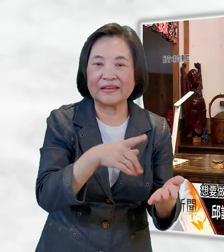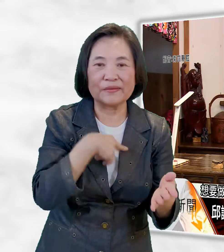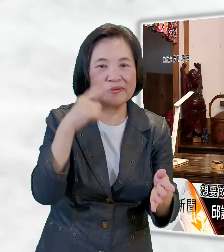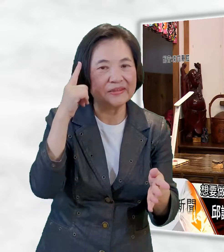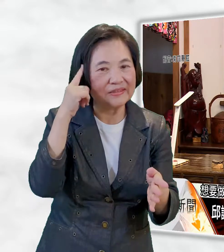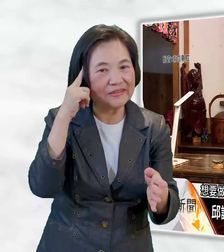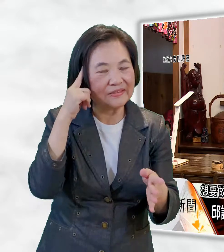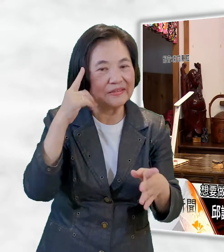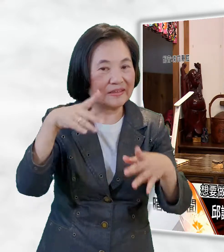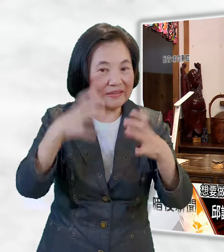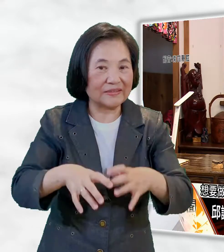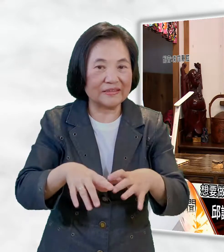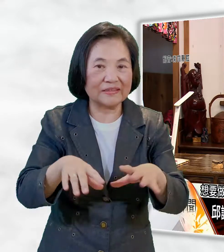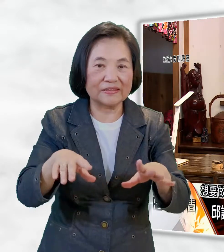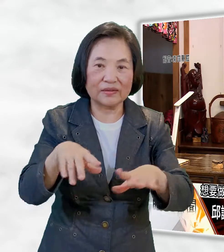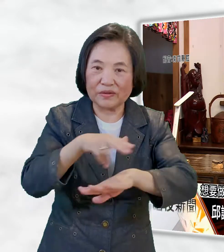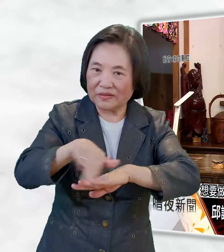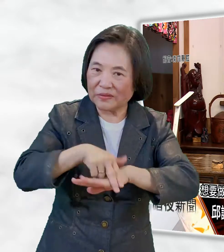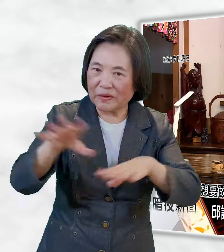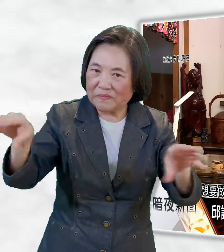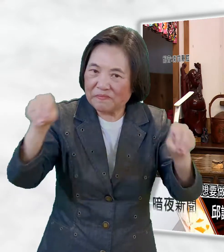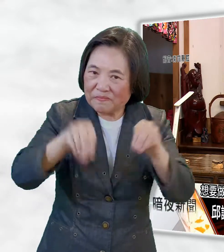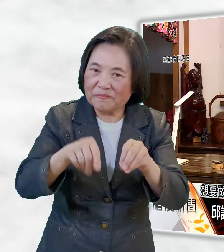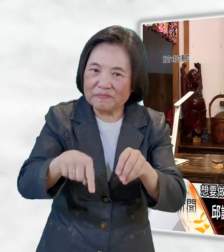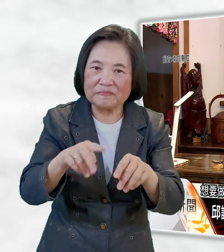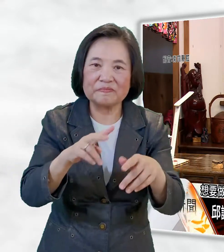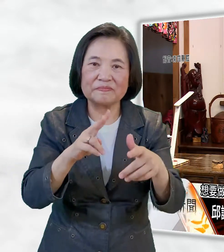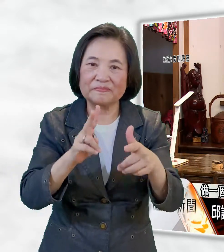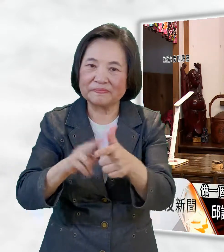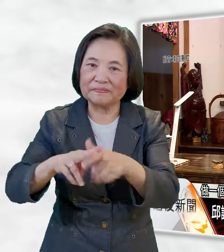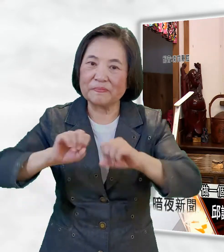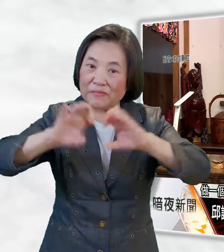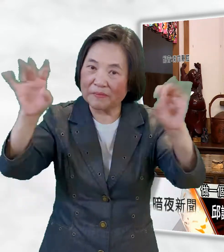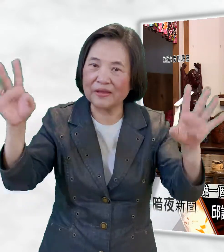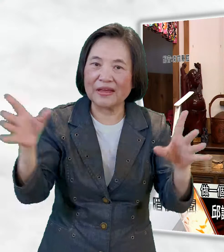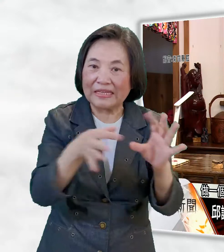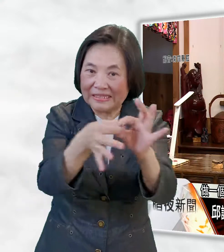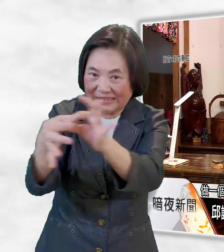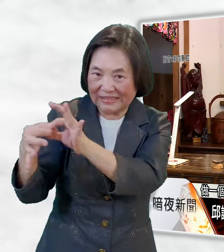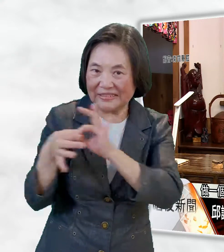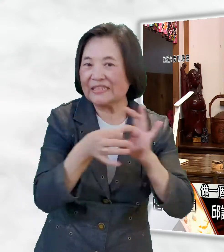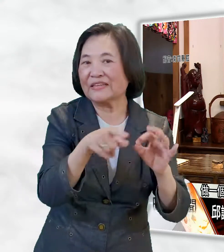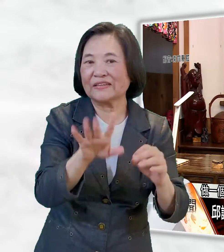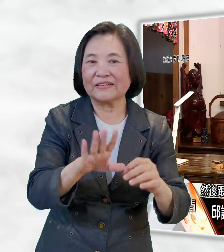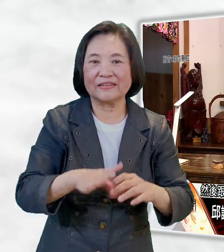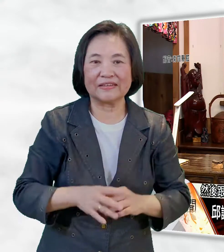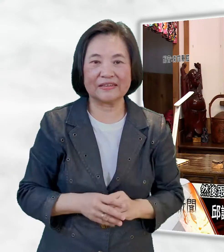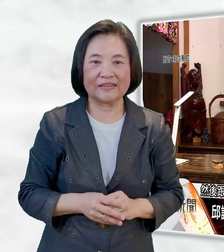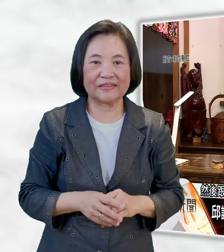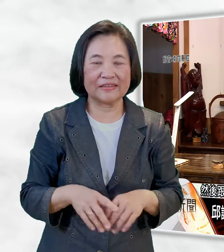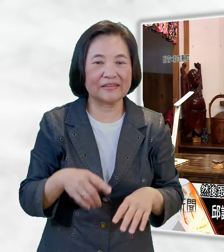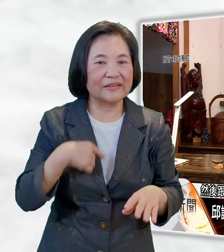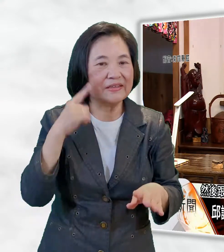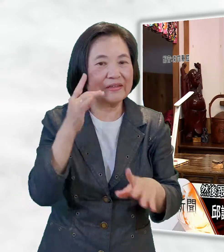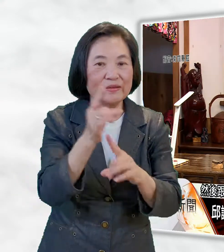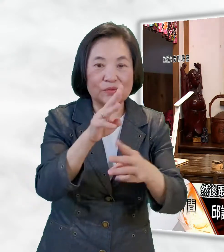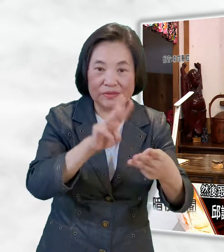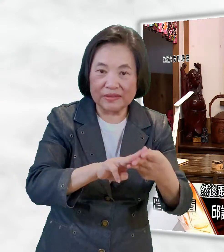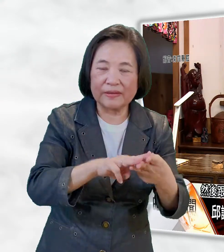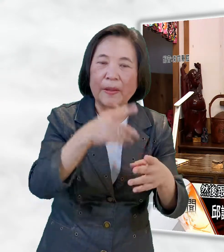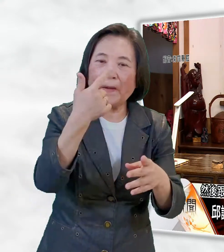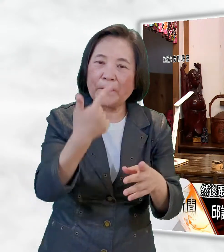一个比较年轻化的地盘。做一个裂隙，他跟竹田钢